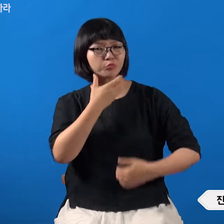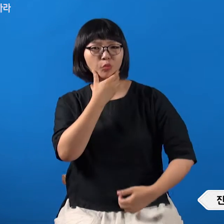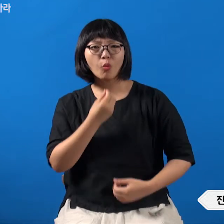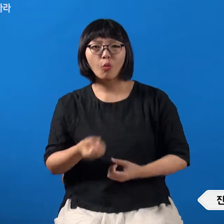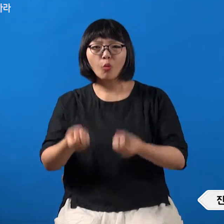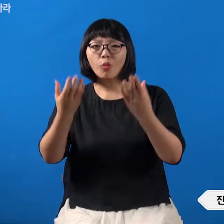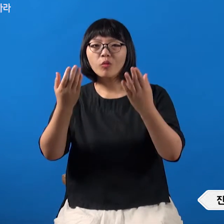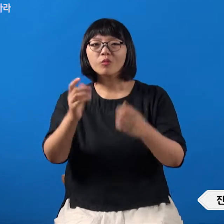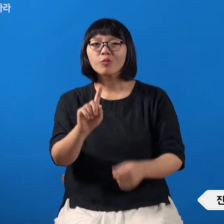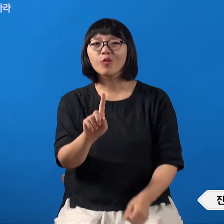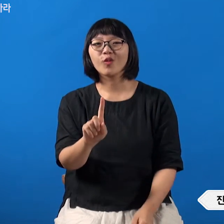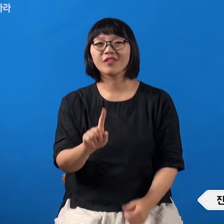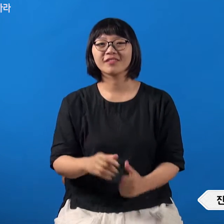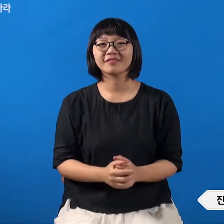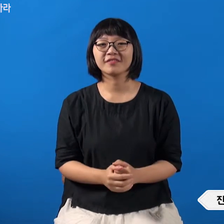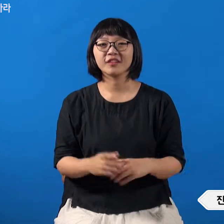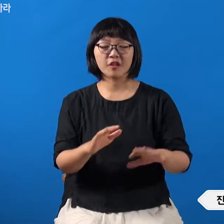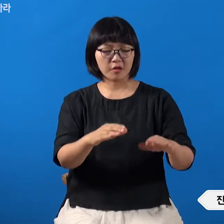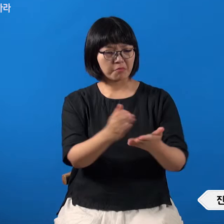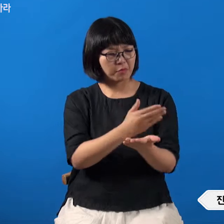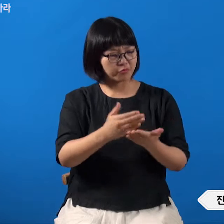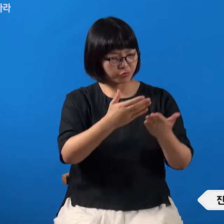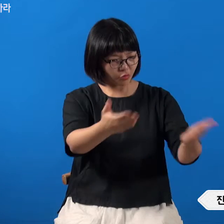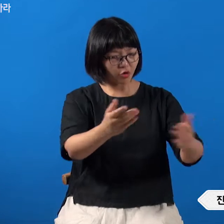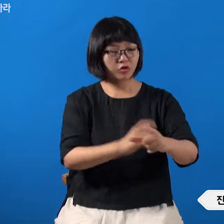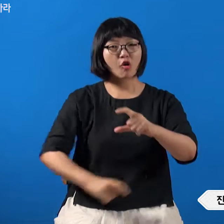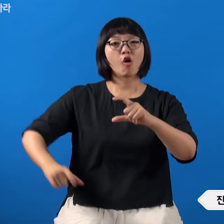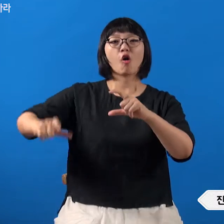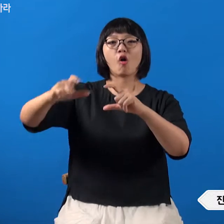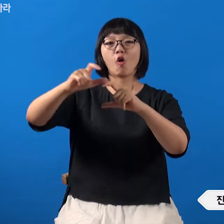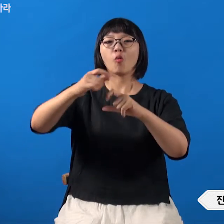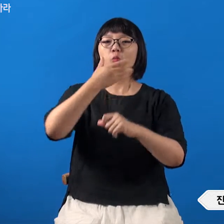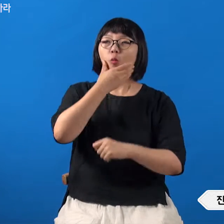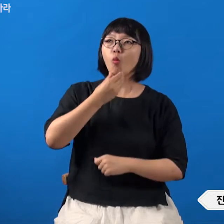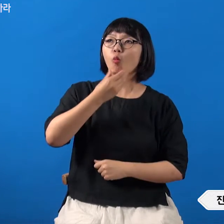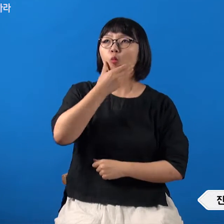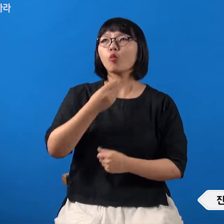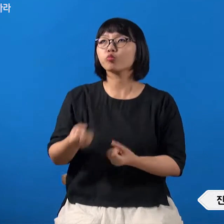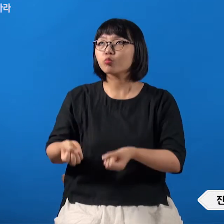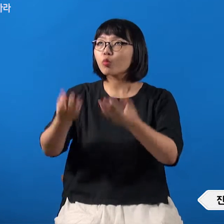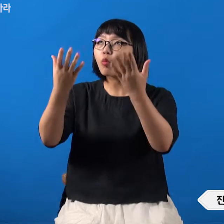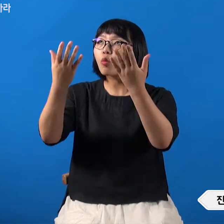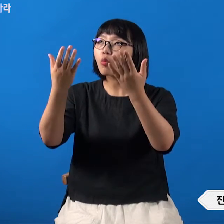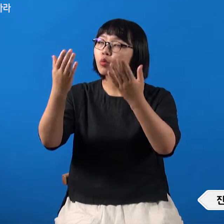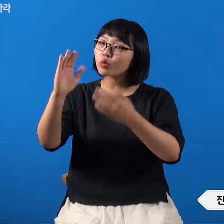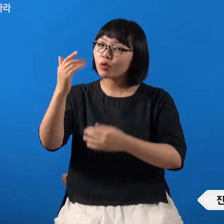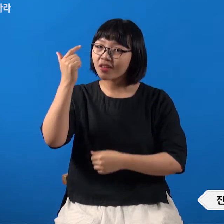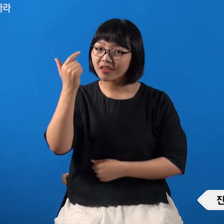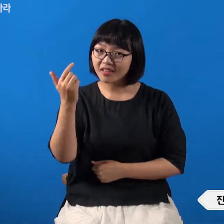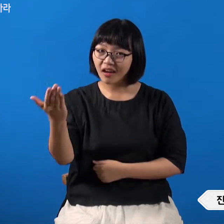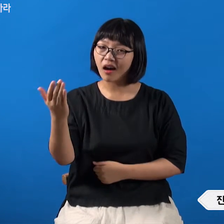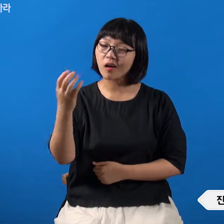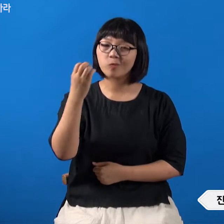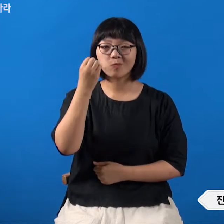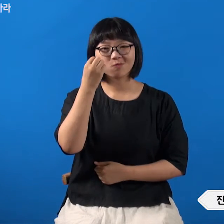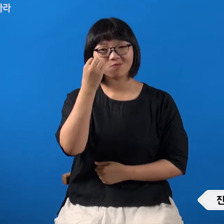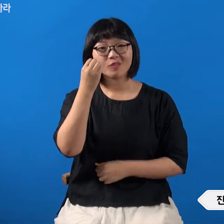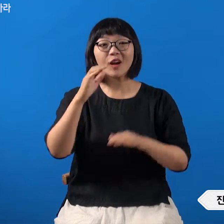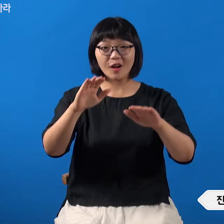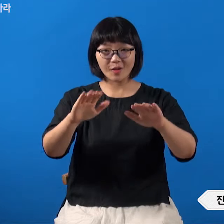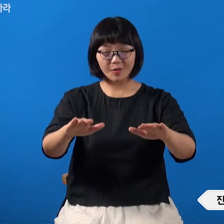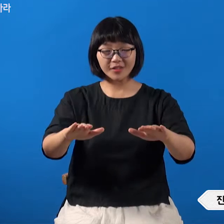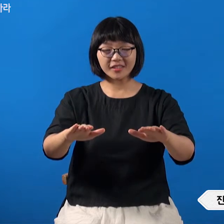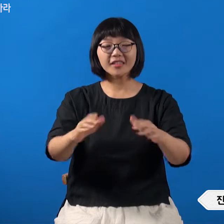어떻게 더 큰 행복이 되며 우리에게 축복이 될 수 있는가? 오늘 행복이 축복이 되는 삶을